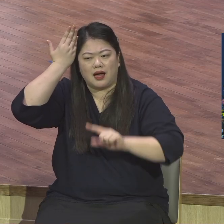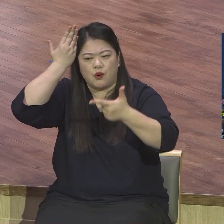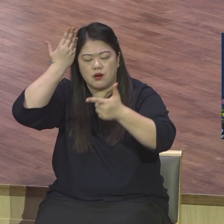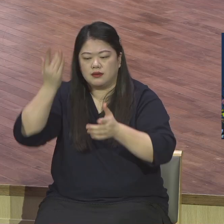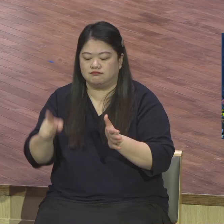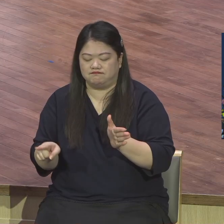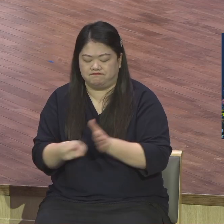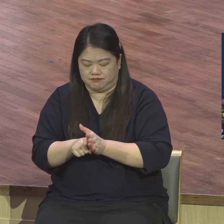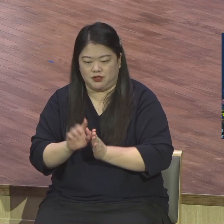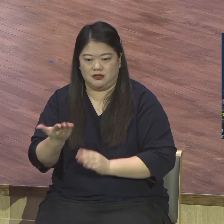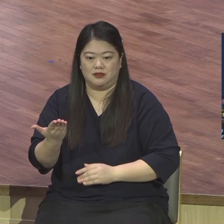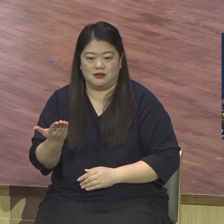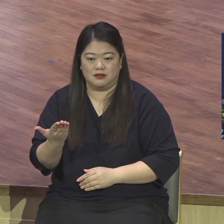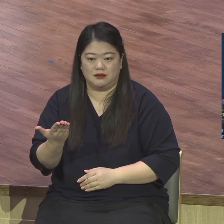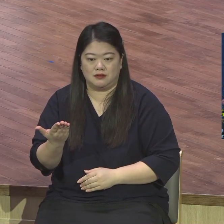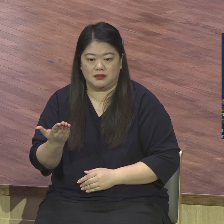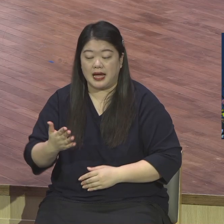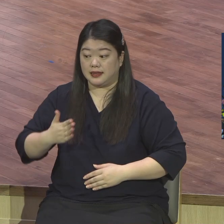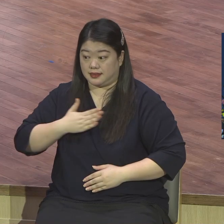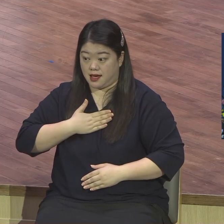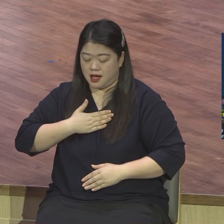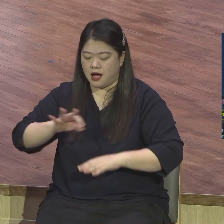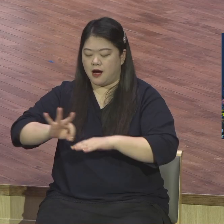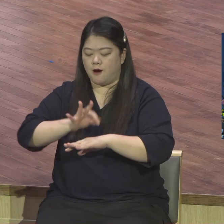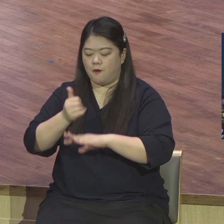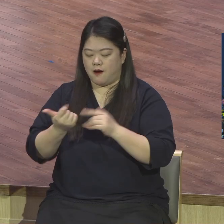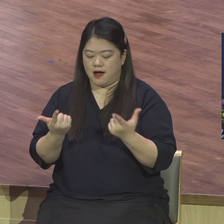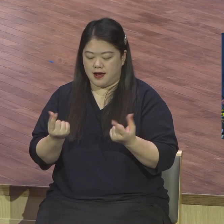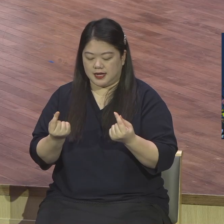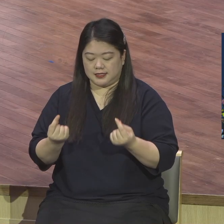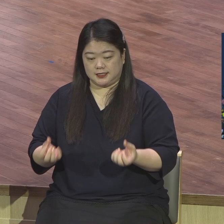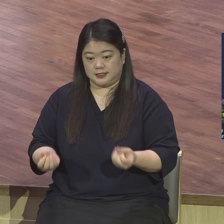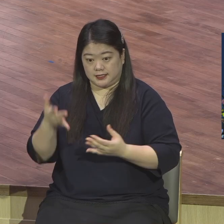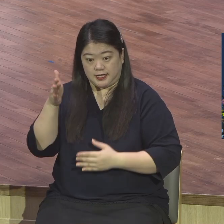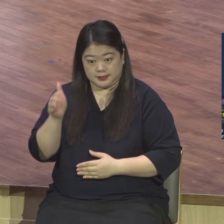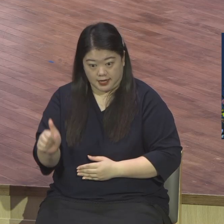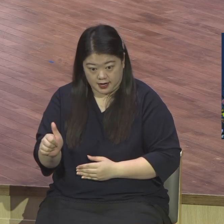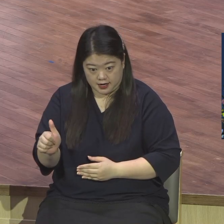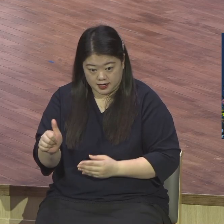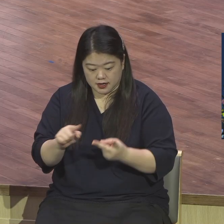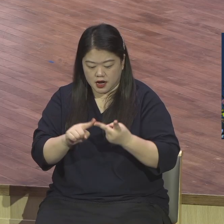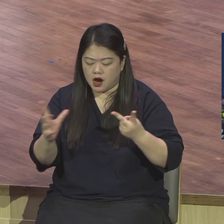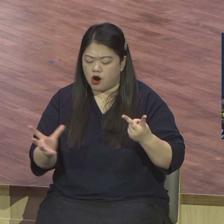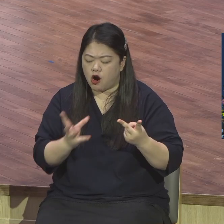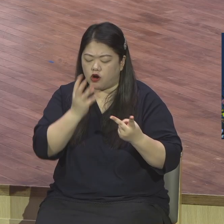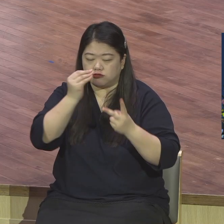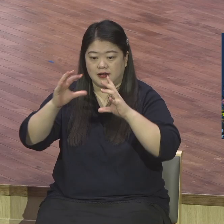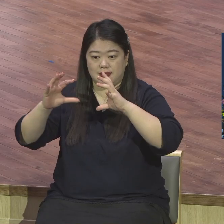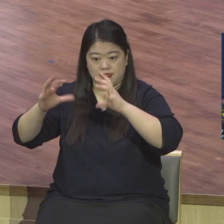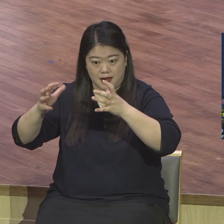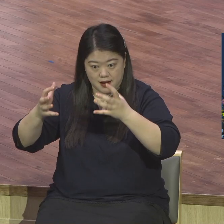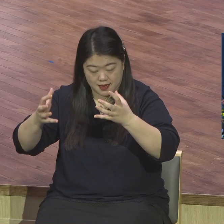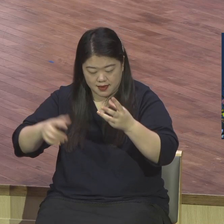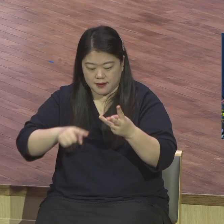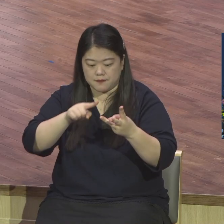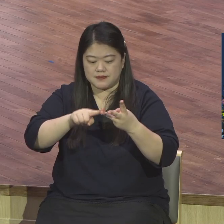나는 왕 같은 재산이다. 거룩한 나라다. 나의 존재란 것이 나는